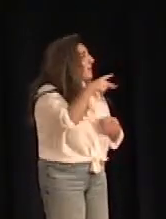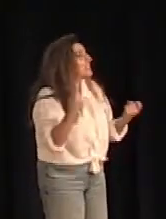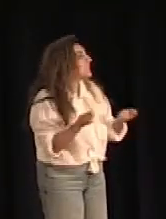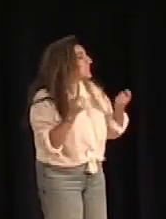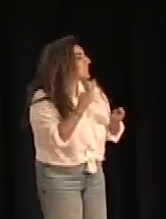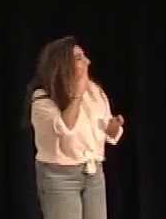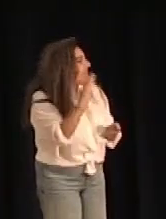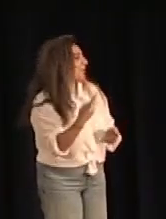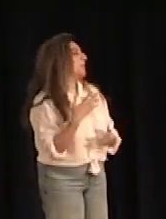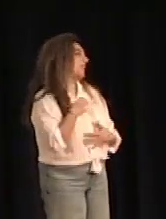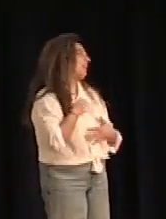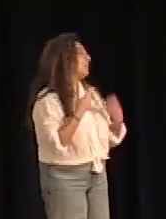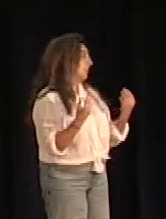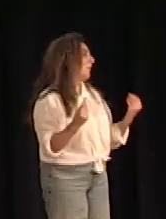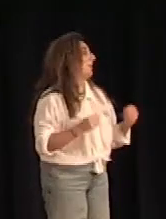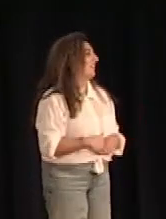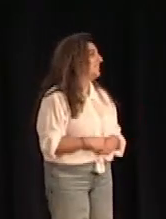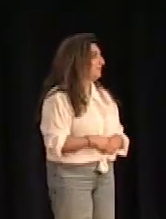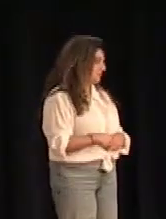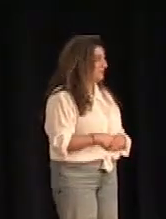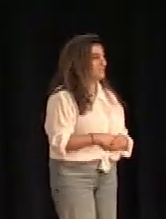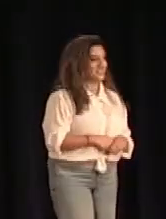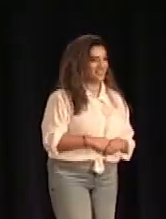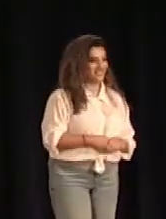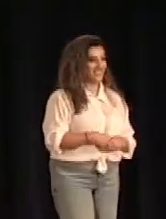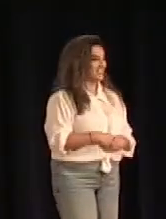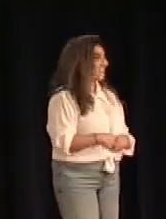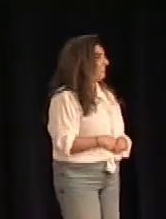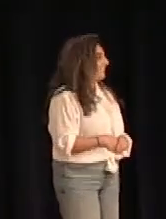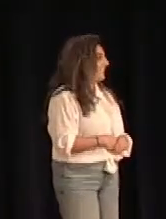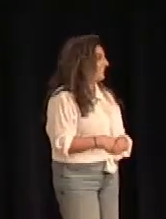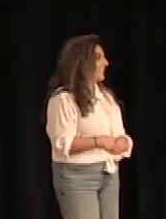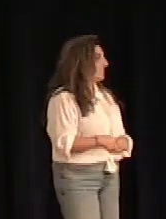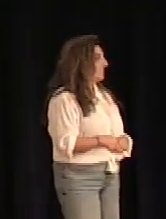σίγουρα ευχαριστούμε τον Άγιο Λάζαρο που μας βοήθησε να βρούμε αυτόν τον δρόμο.